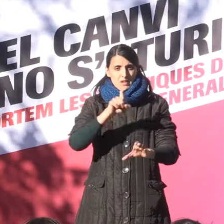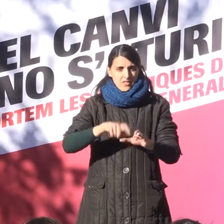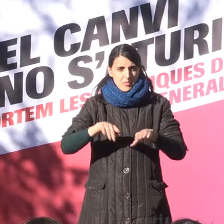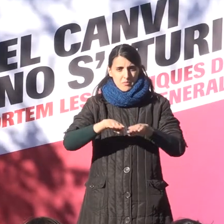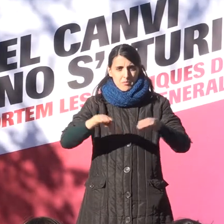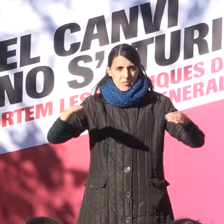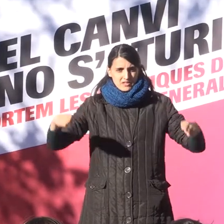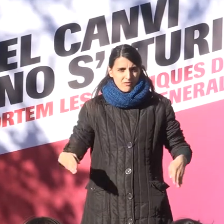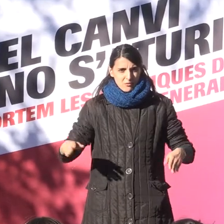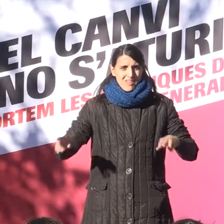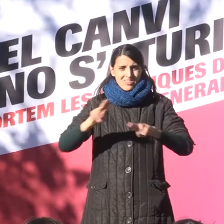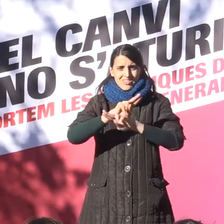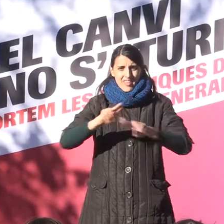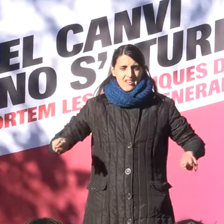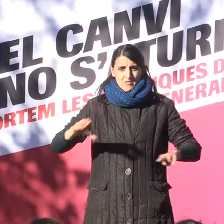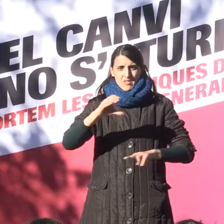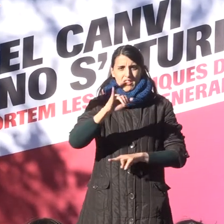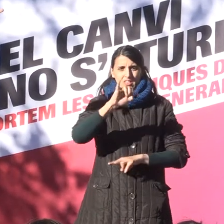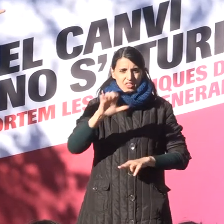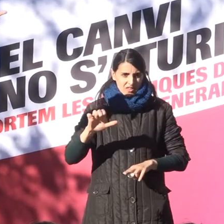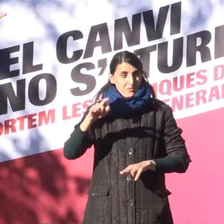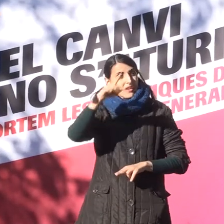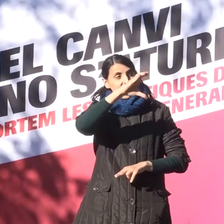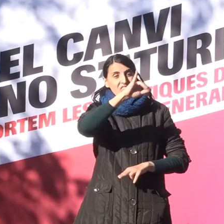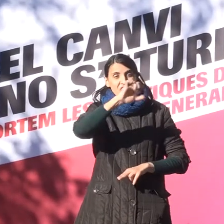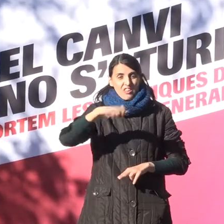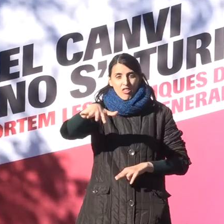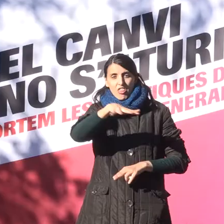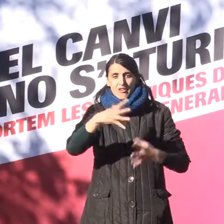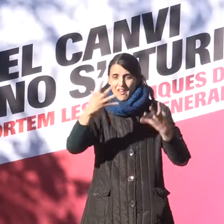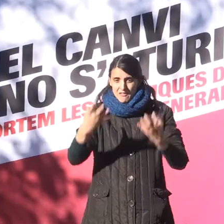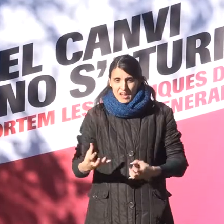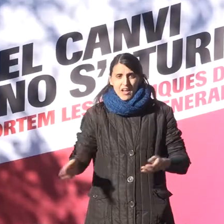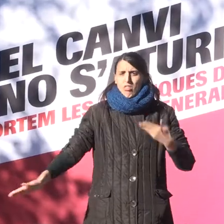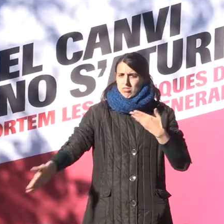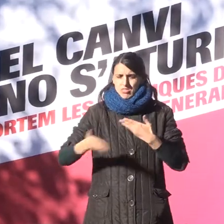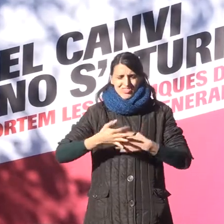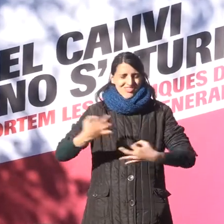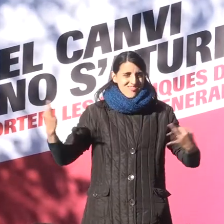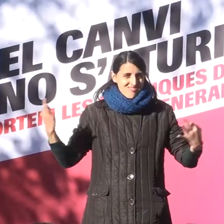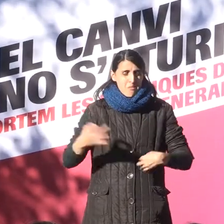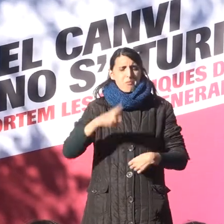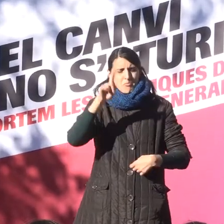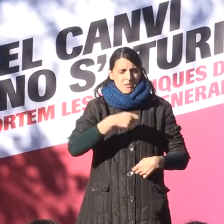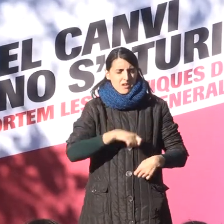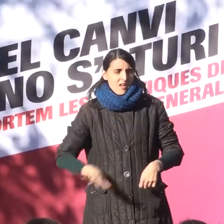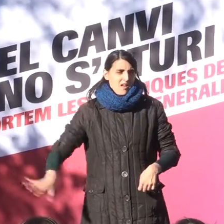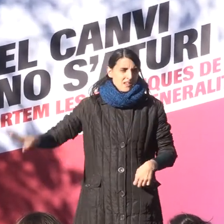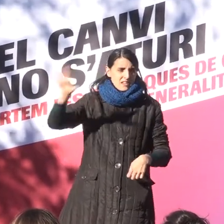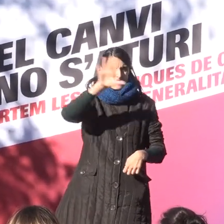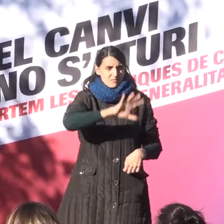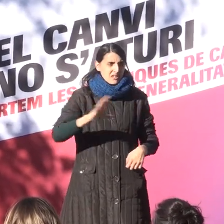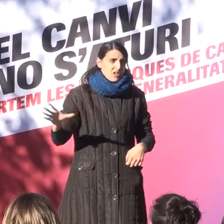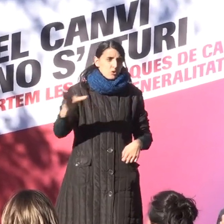es porque pensamos que hay que cerrar el 7 la zona franca de barcelona pero también todos los síes del estado español y los más